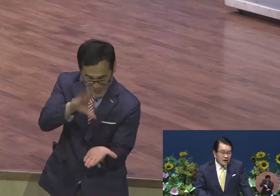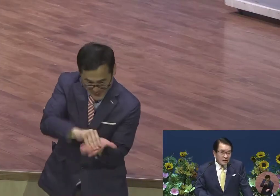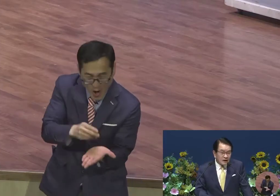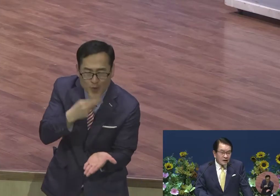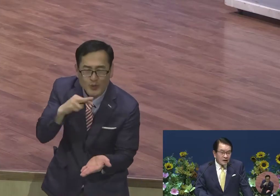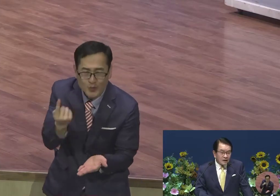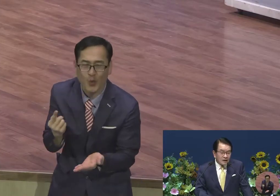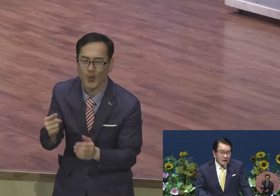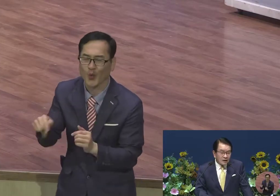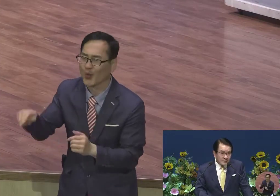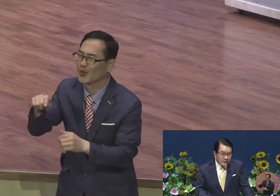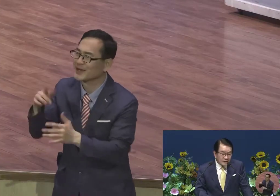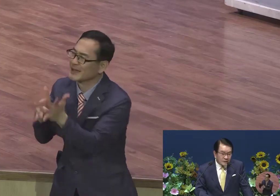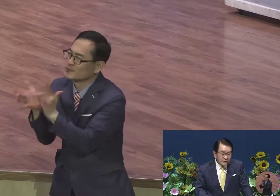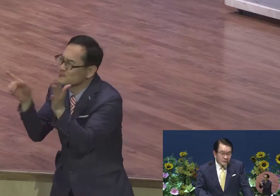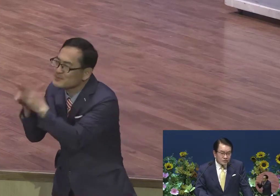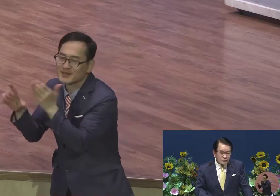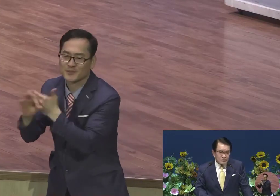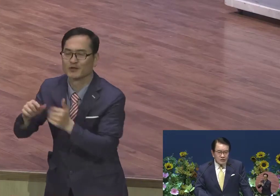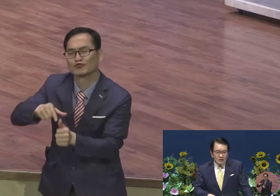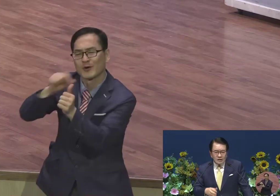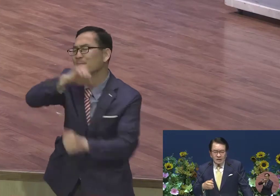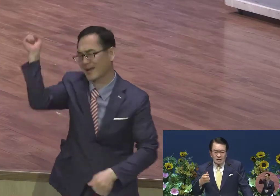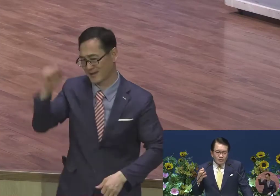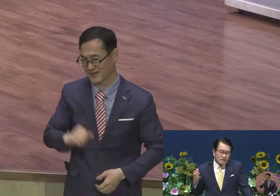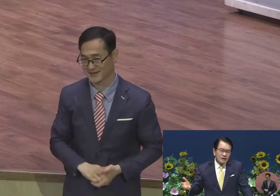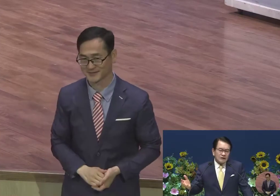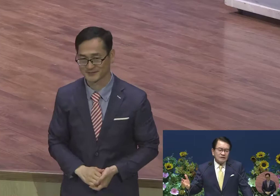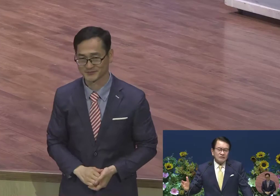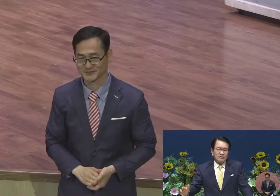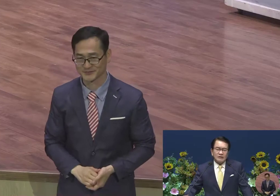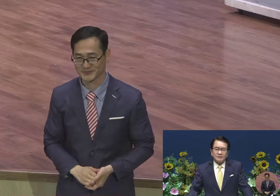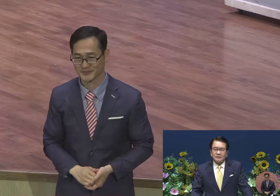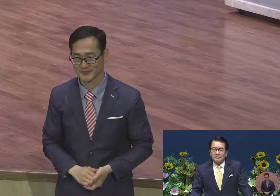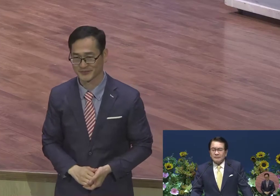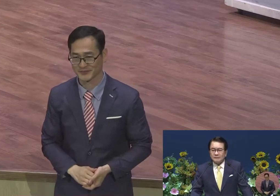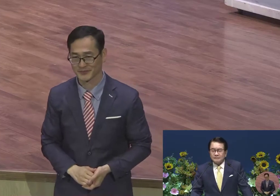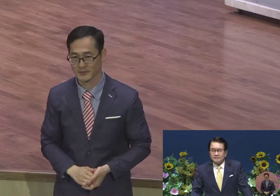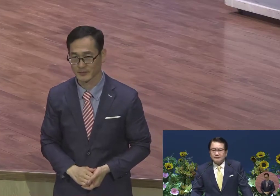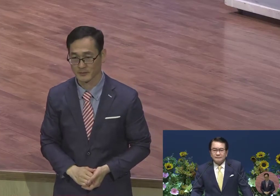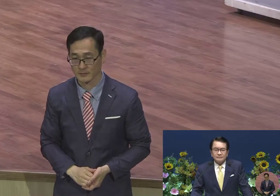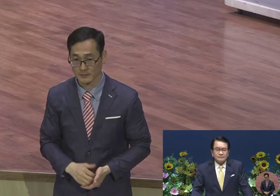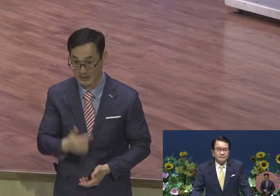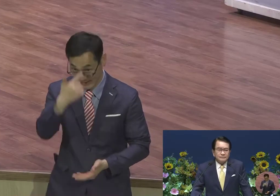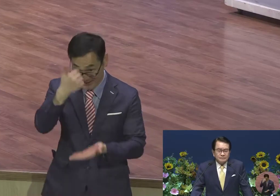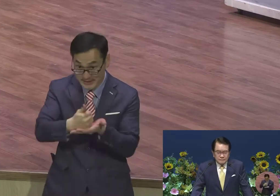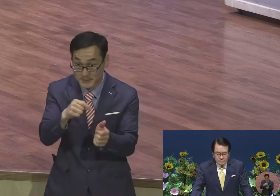돼요 그냥 아멘 진리를 못 찾았지 그런 거예요